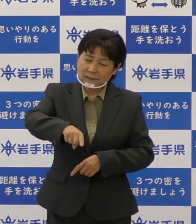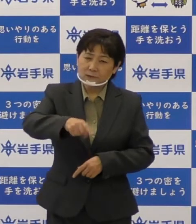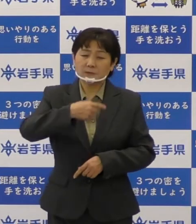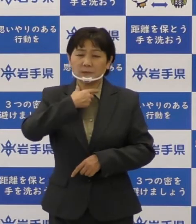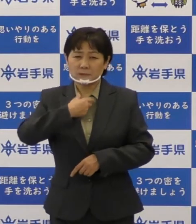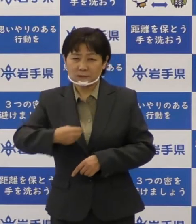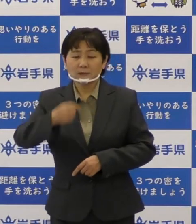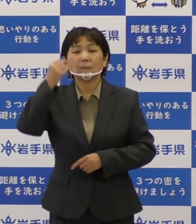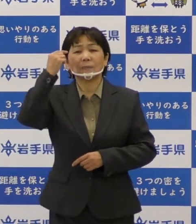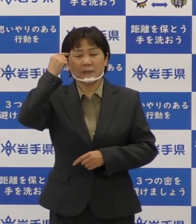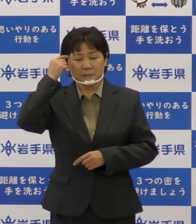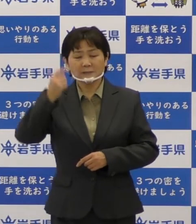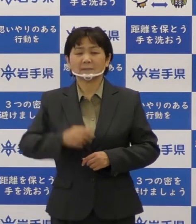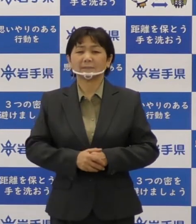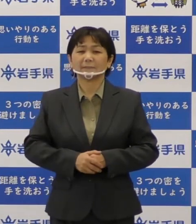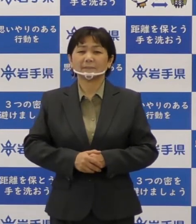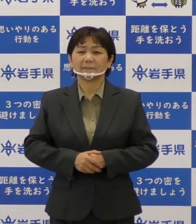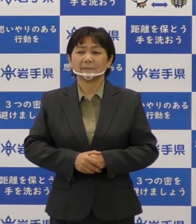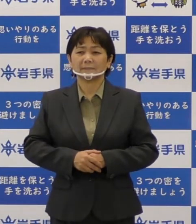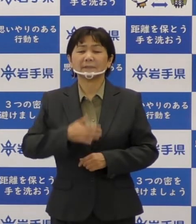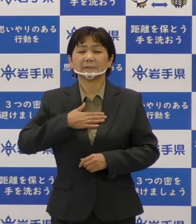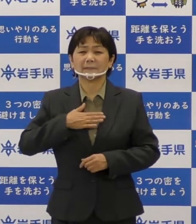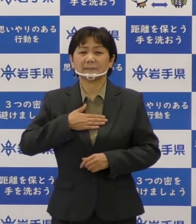はい、まさに。